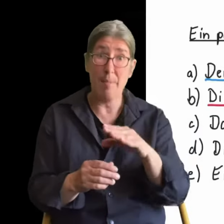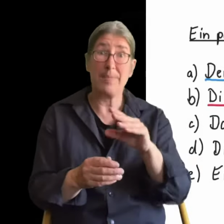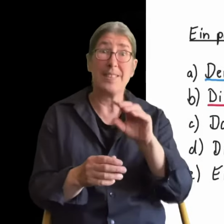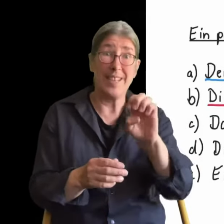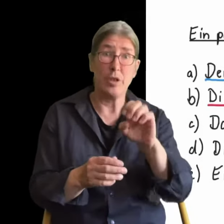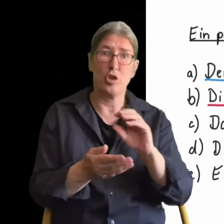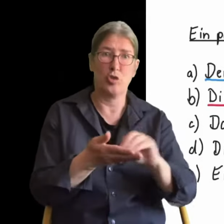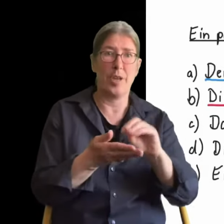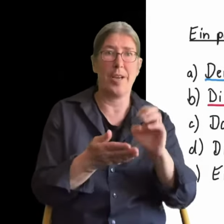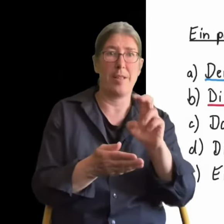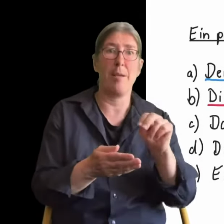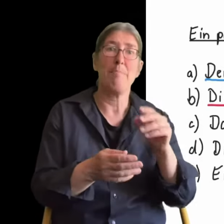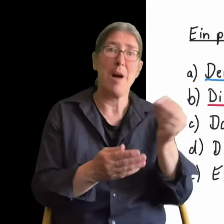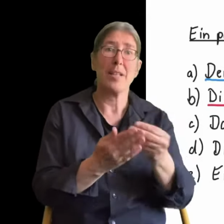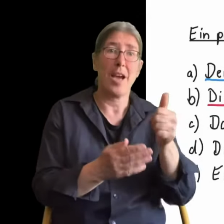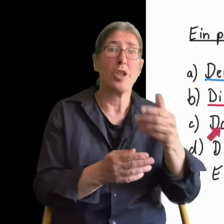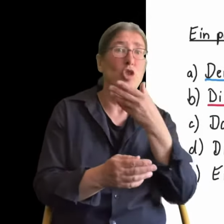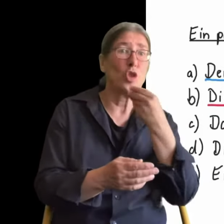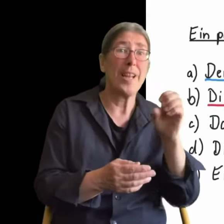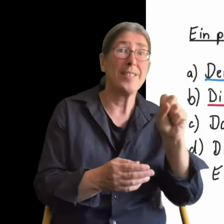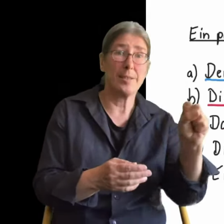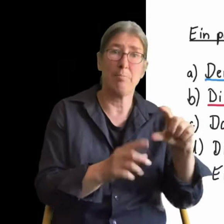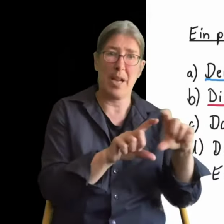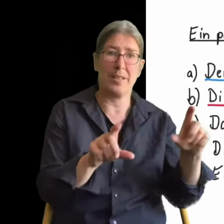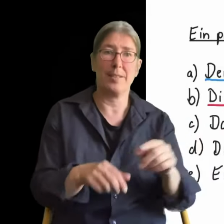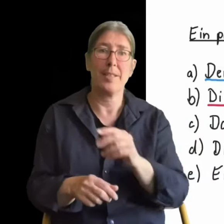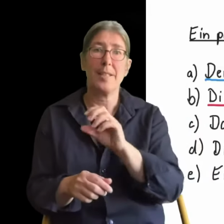Die begabte Schülerin malt ein schönes Bild.